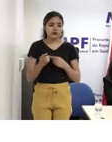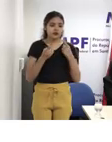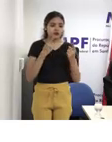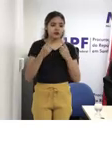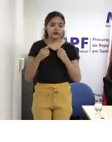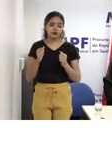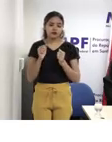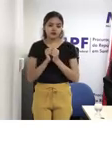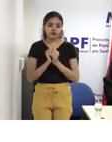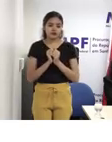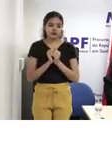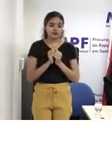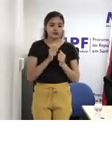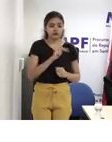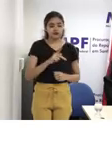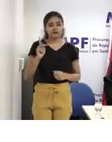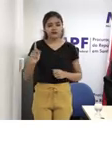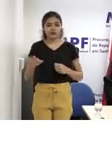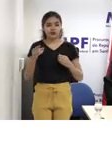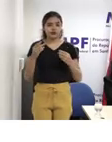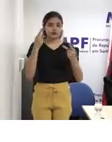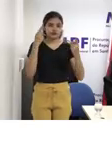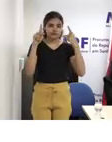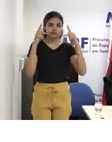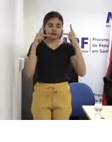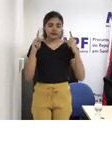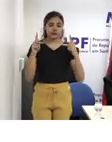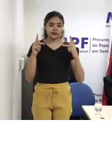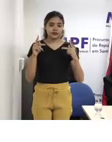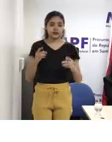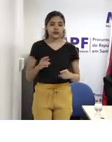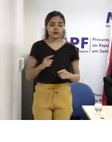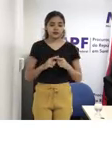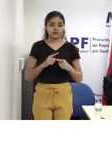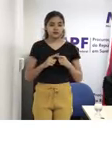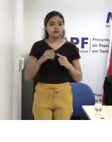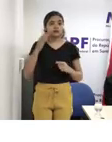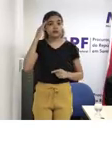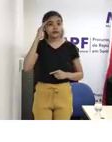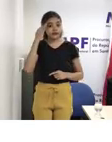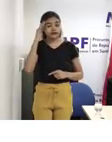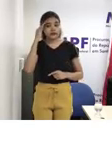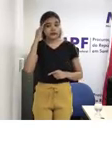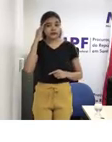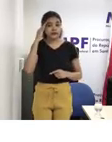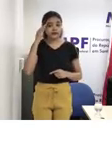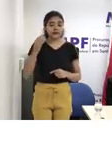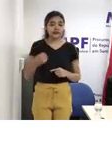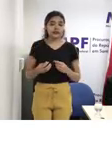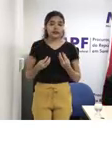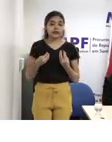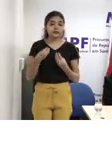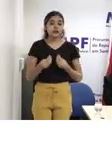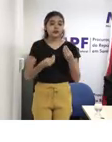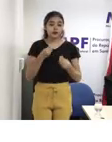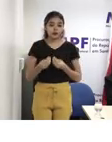sociais com educadores com a sociedade civil para nós entendermos como é que é o quadro da cientificidade que